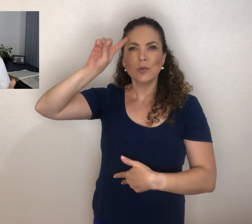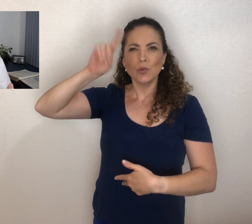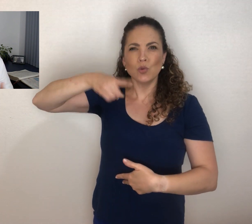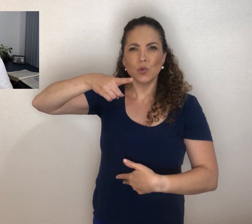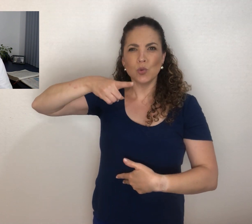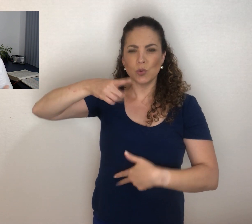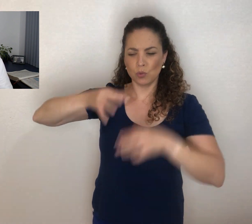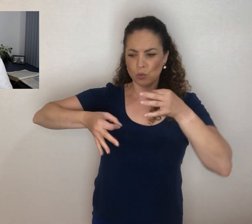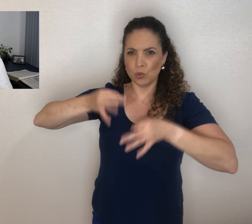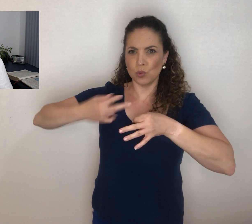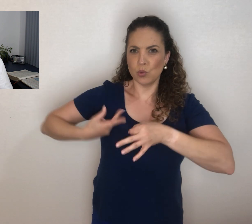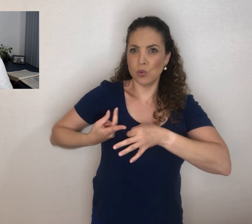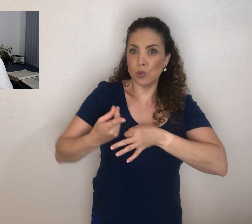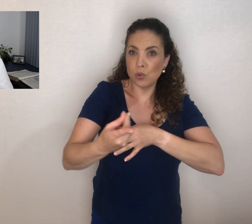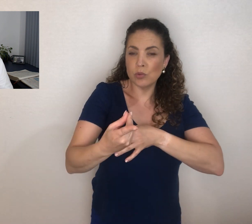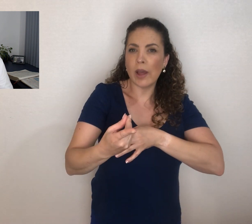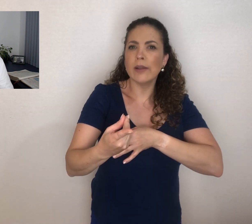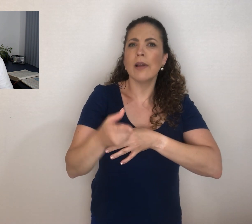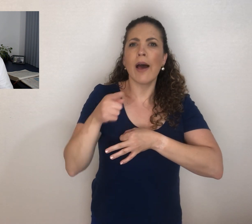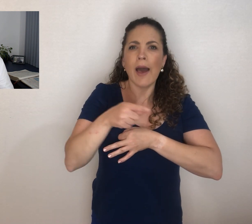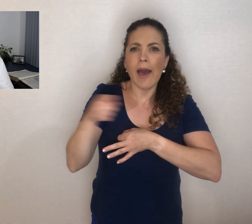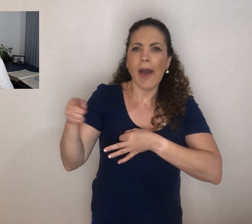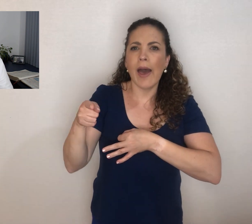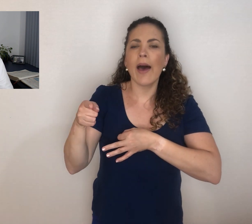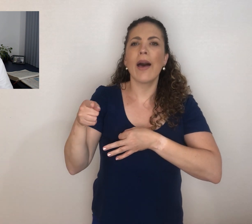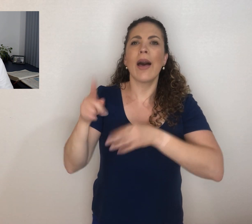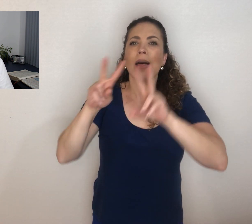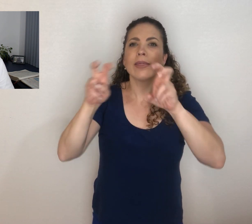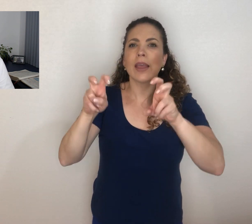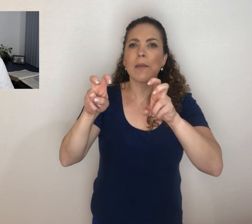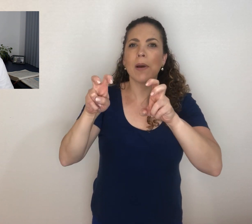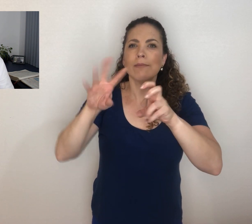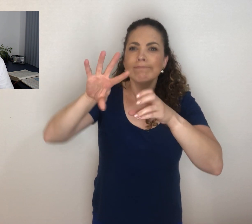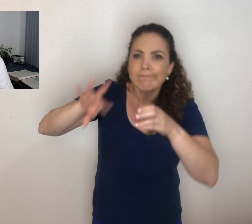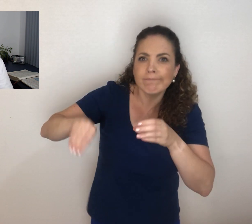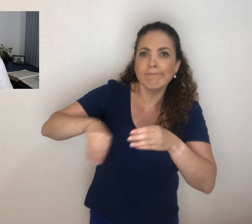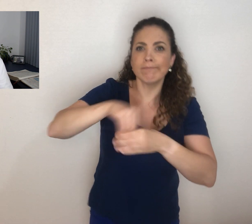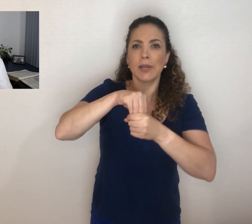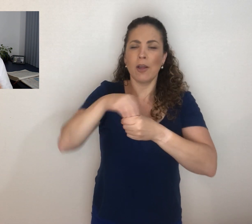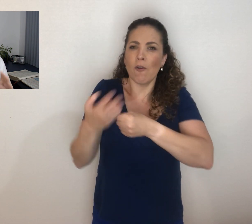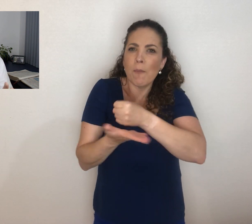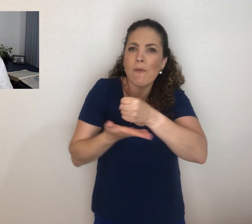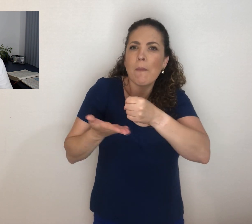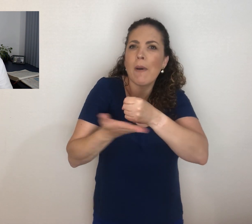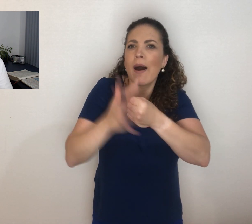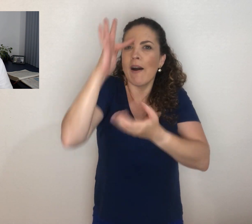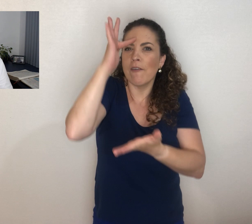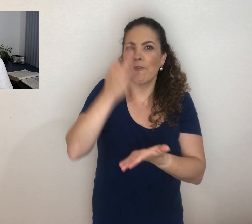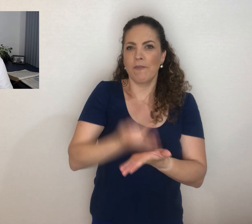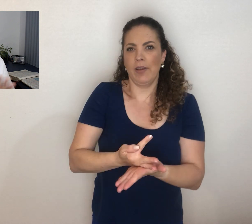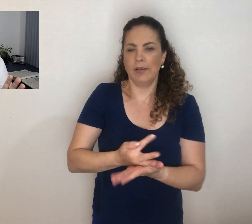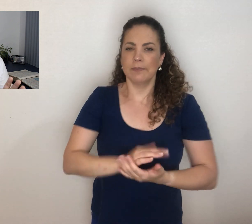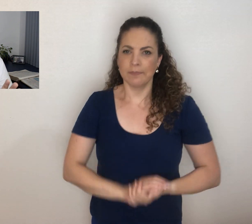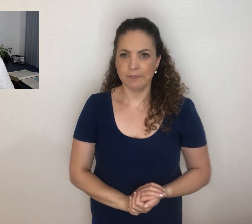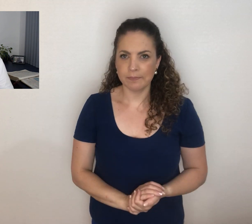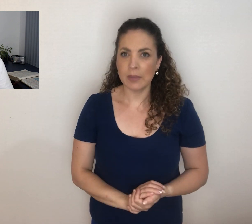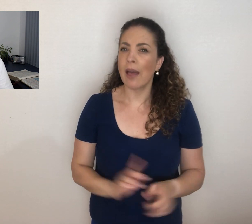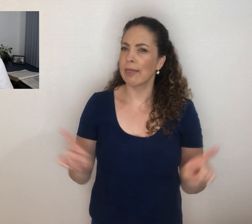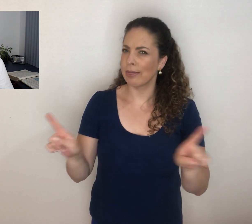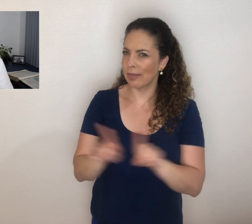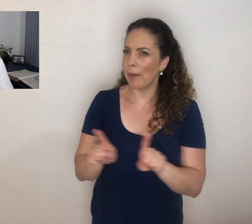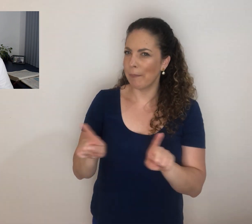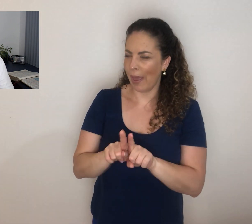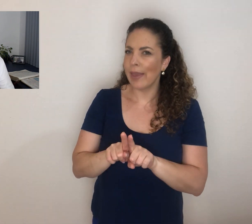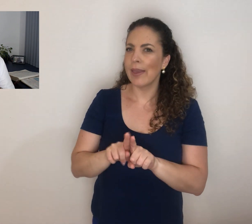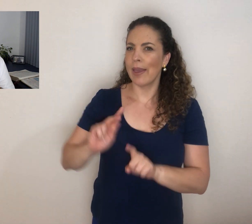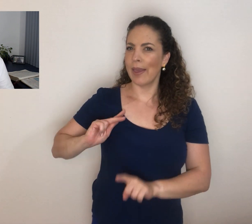parte, esses temas fazem parte do fundamento da fé. E lembrando também que o escritor de